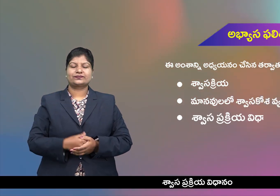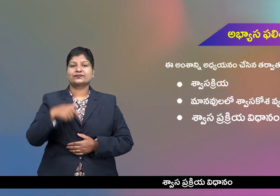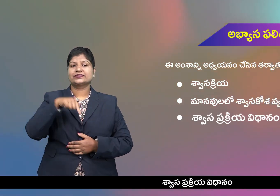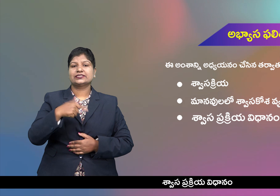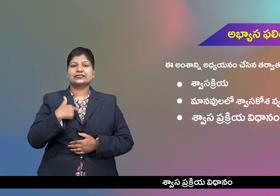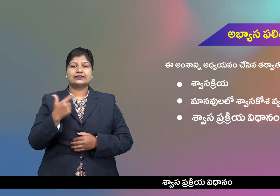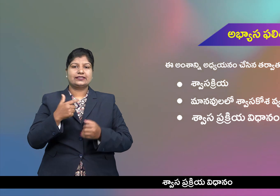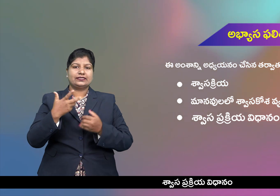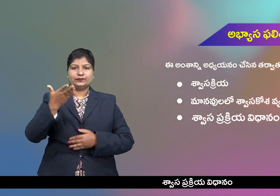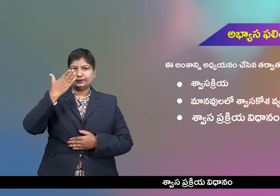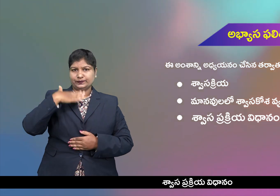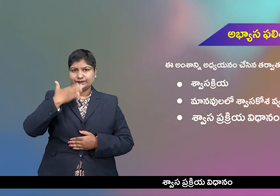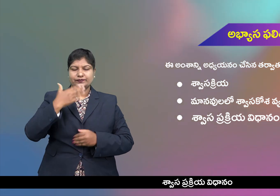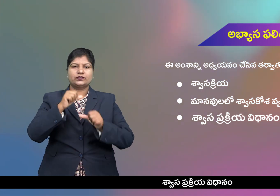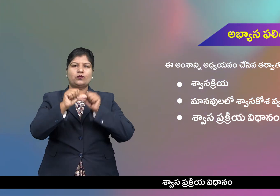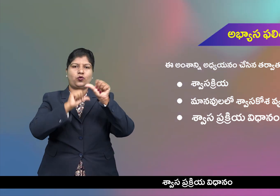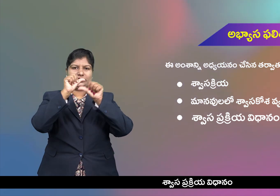శ్వాస ప్రక్రియా విధానం,